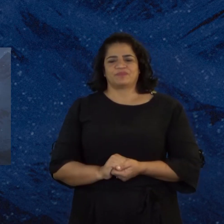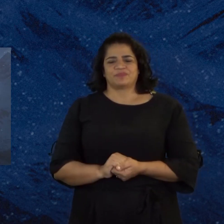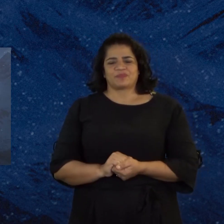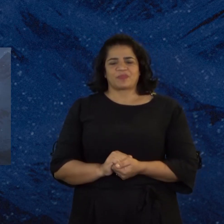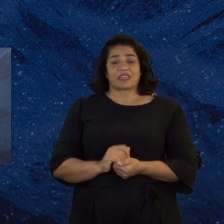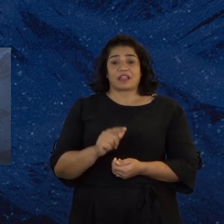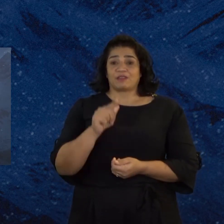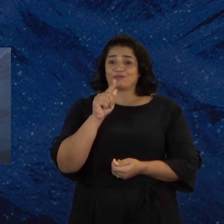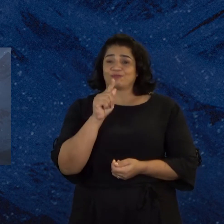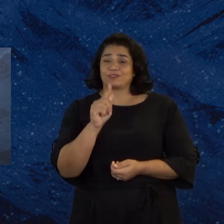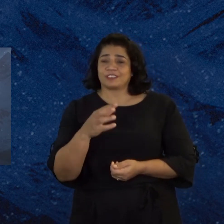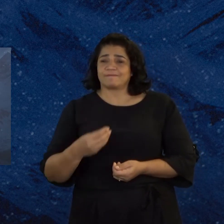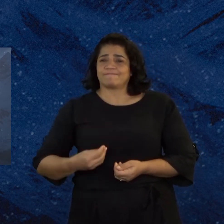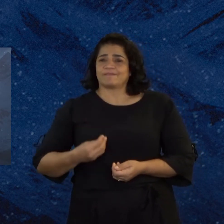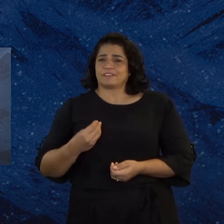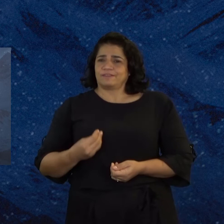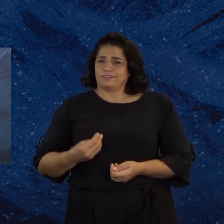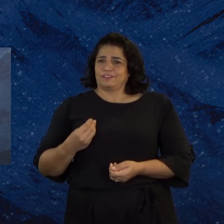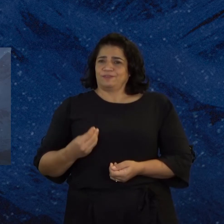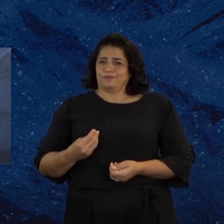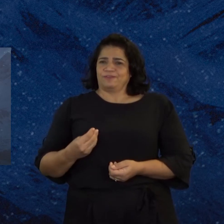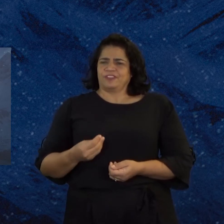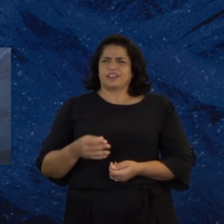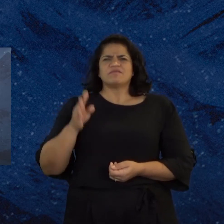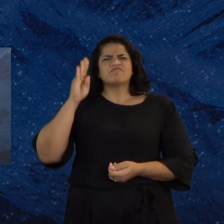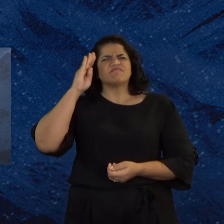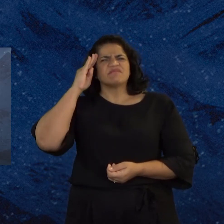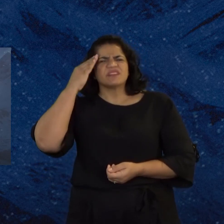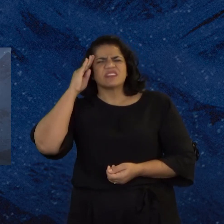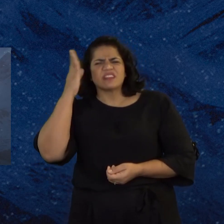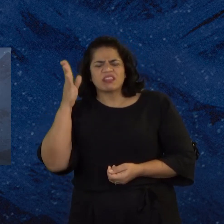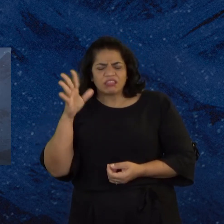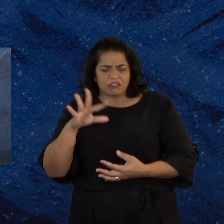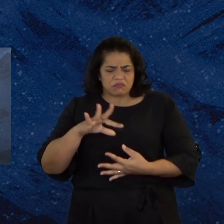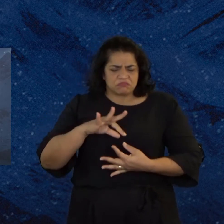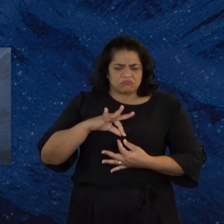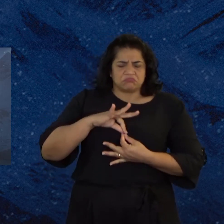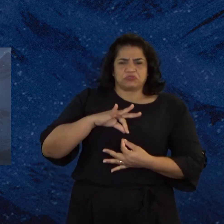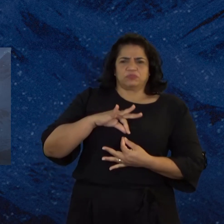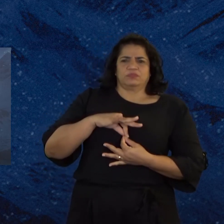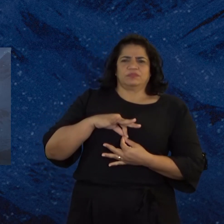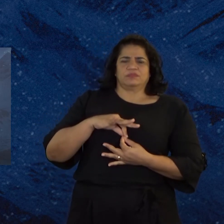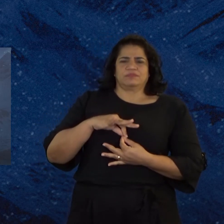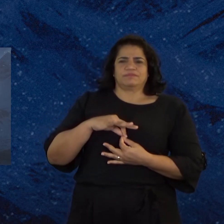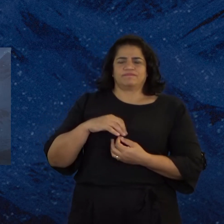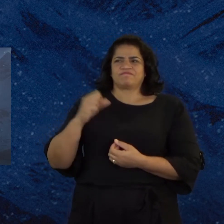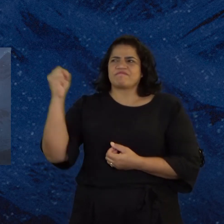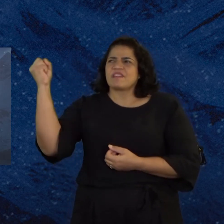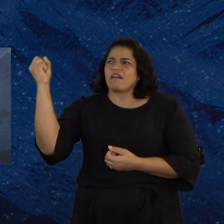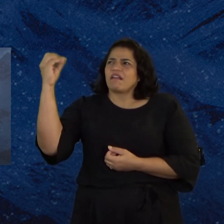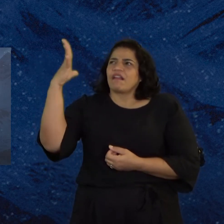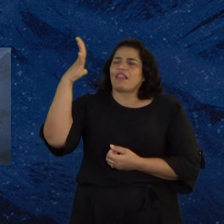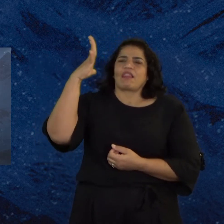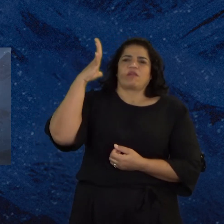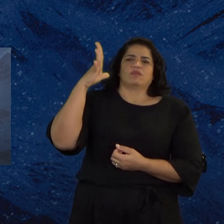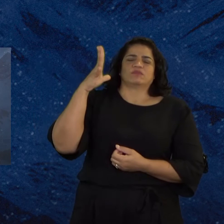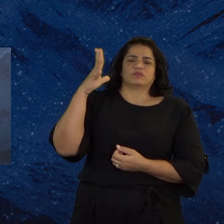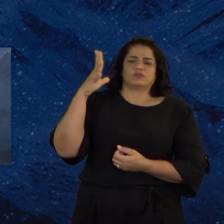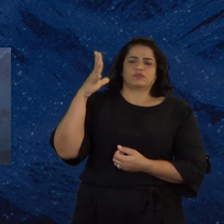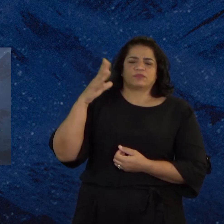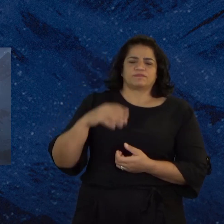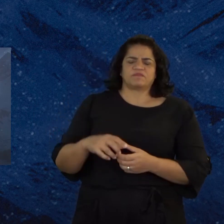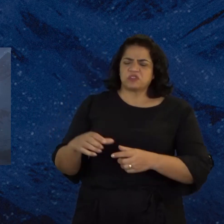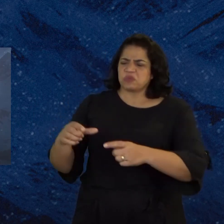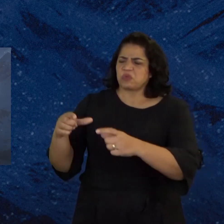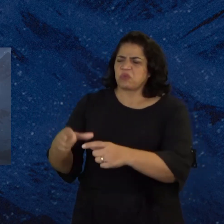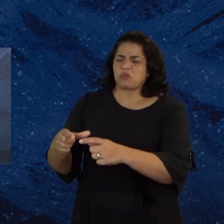Você vai viver com discernimento espiritual. Com clareza, com luz. Cada lugar que você for vai ter muita